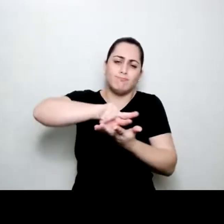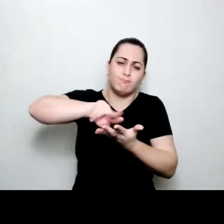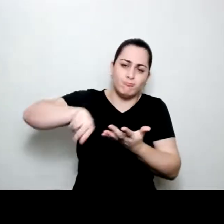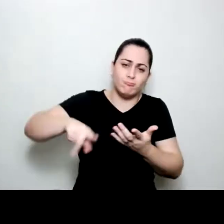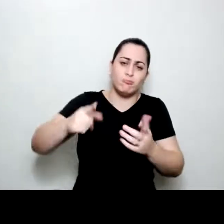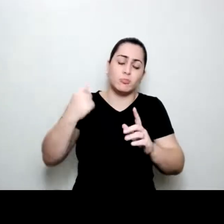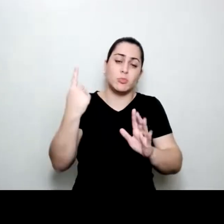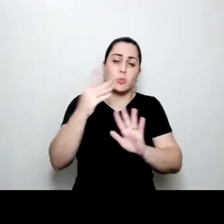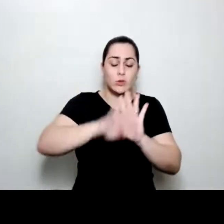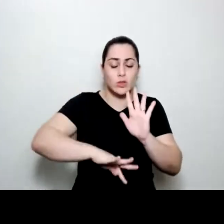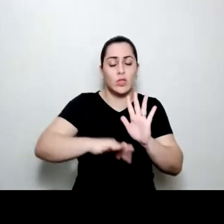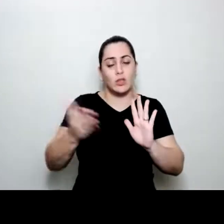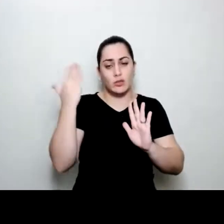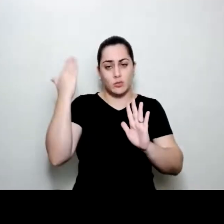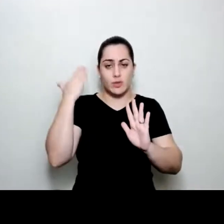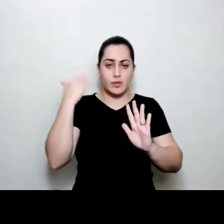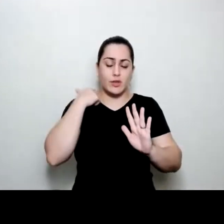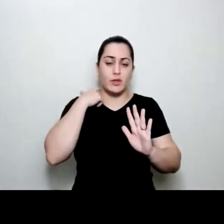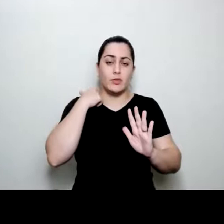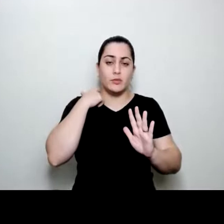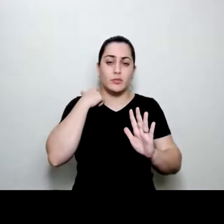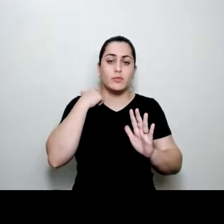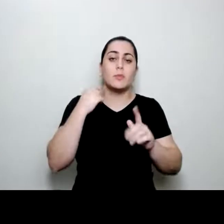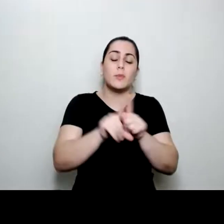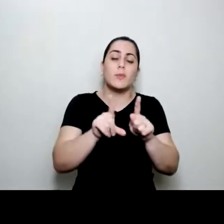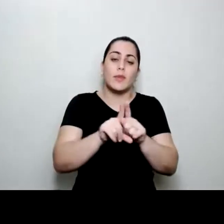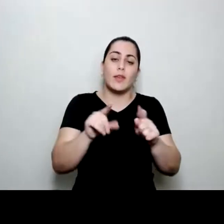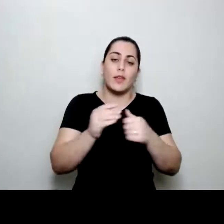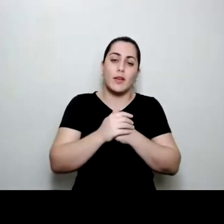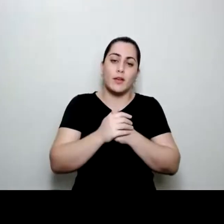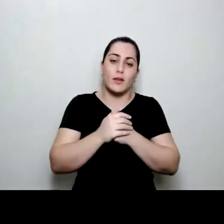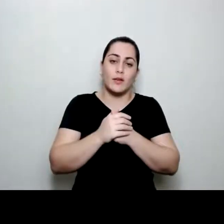os textos nativos, que vão,